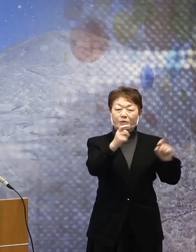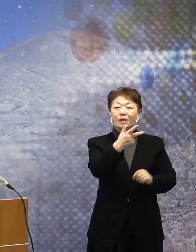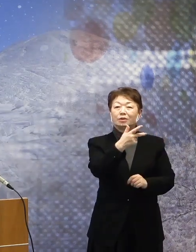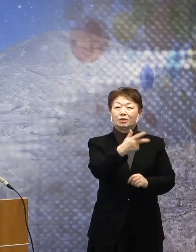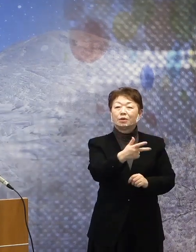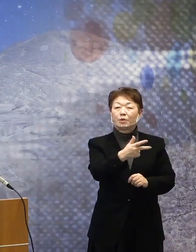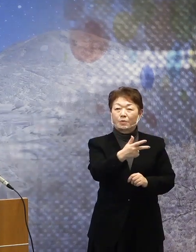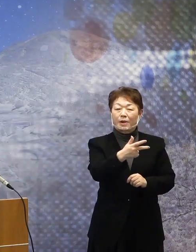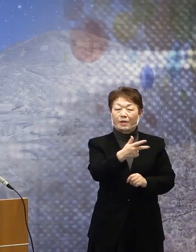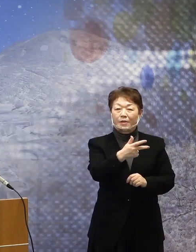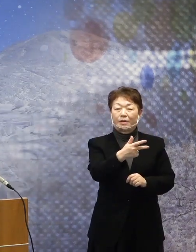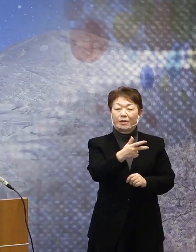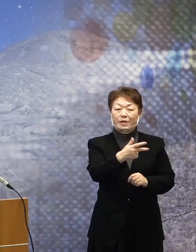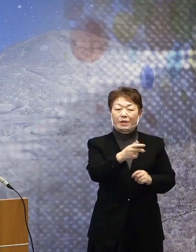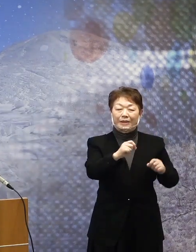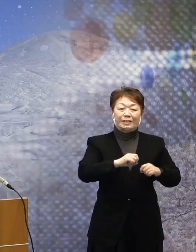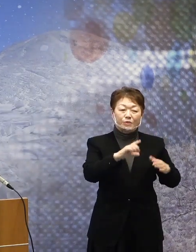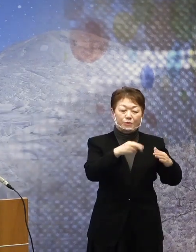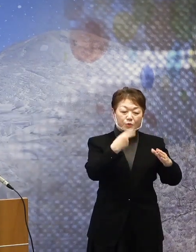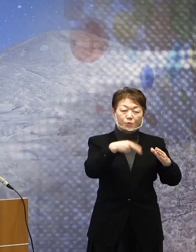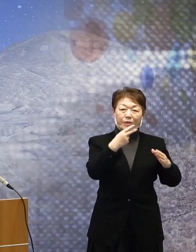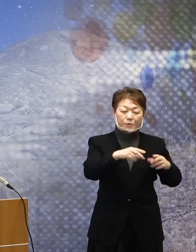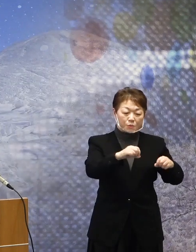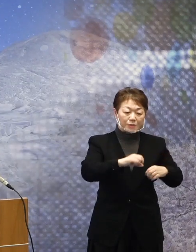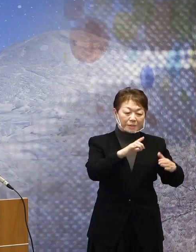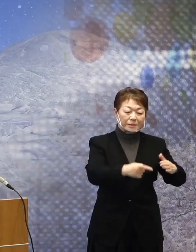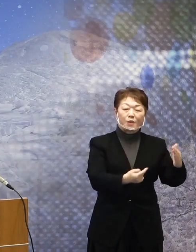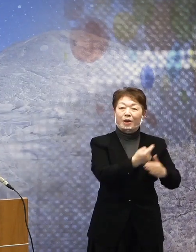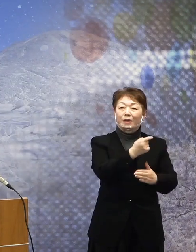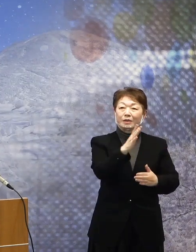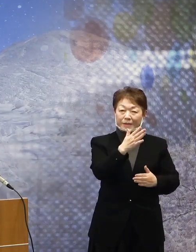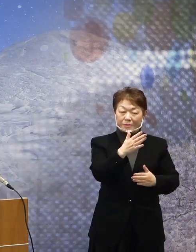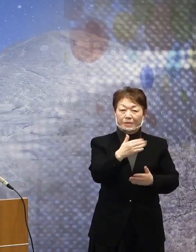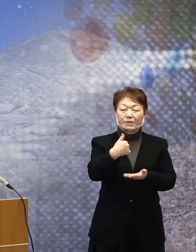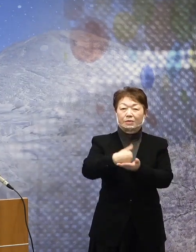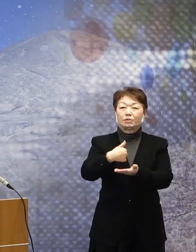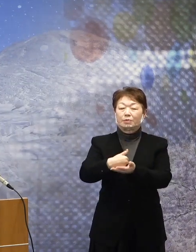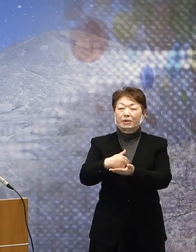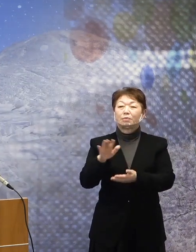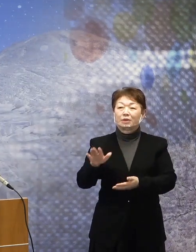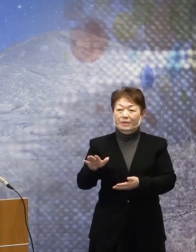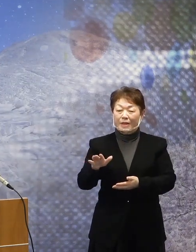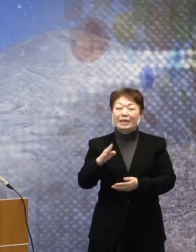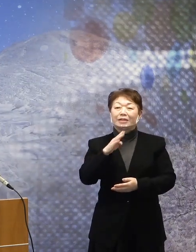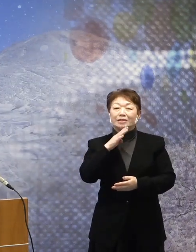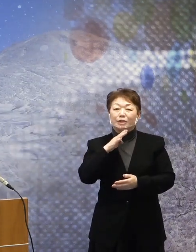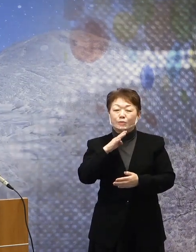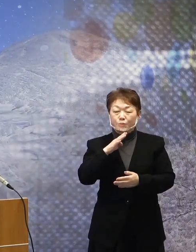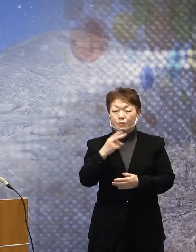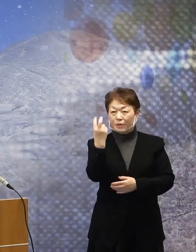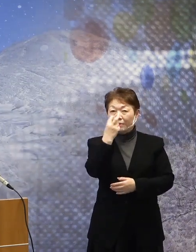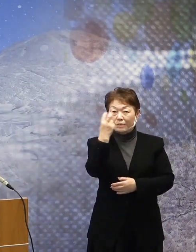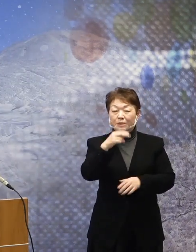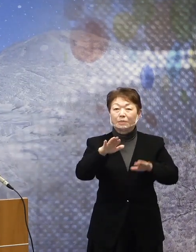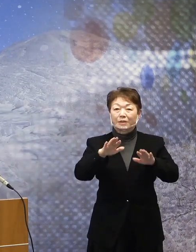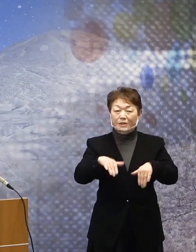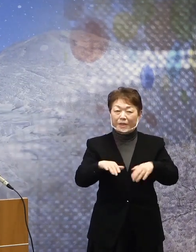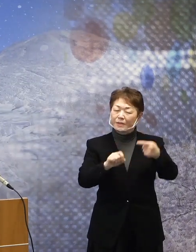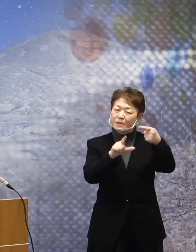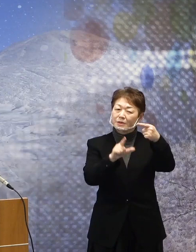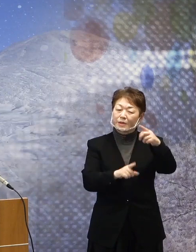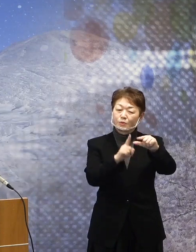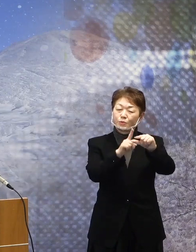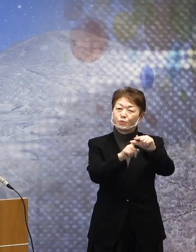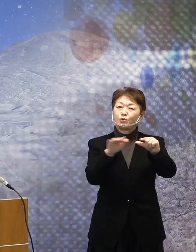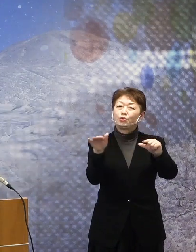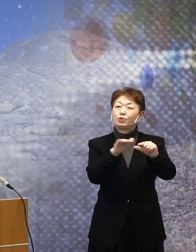の記者会見でも飲食店のクラスターはないということで申し上げましたが、県と事実確認すり合わせしたところ、1月中旬